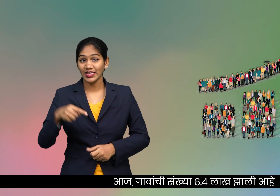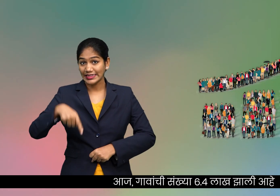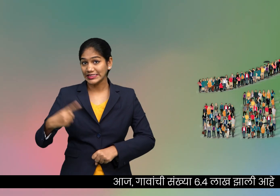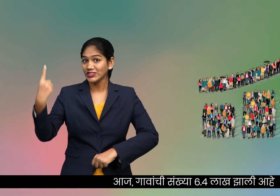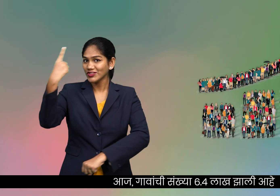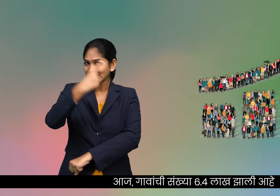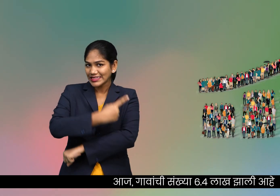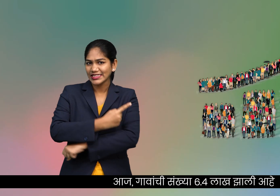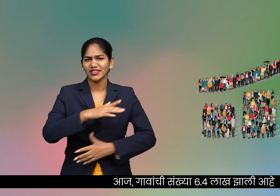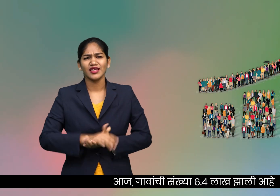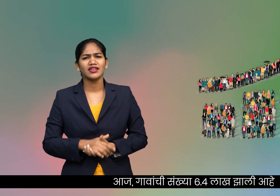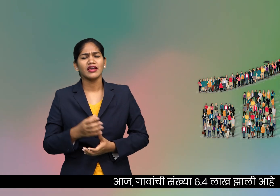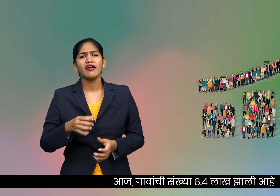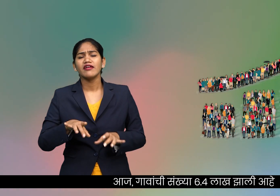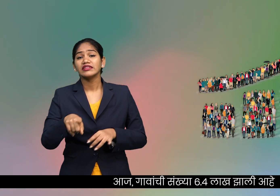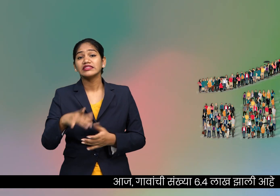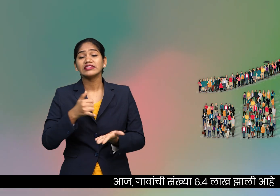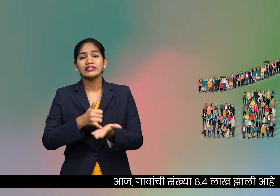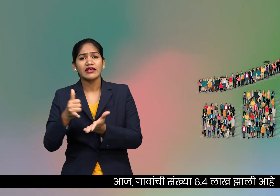आज गावांची संख्या 6.4 लाख झाली आहे